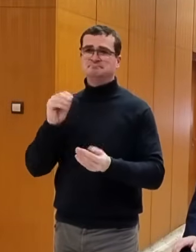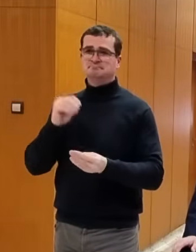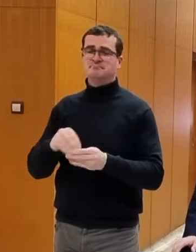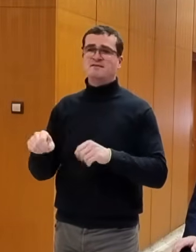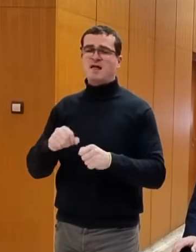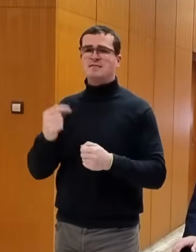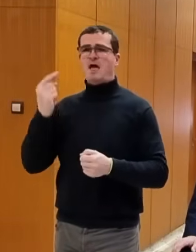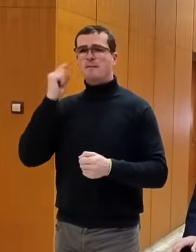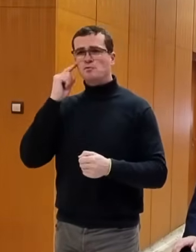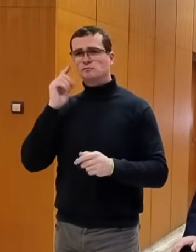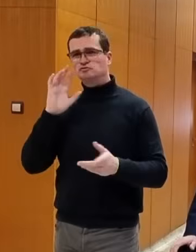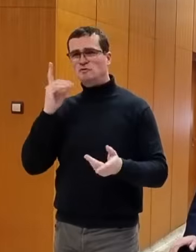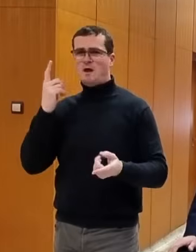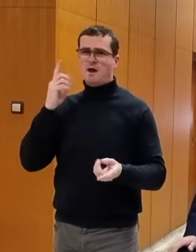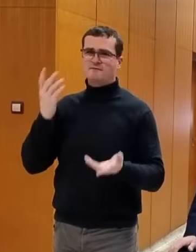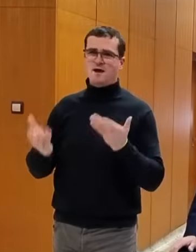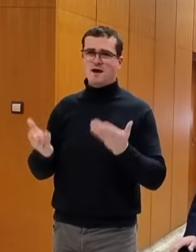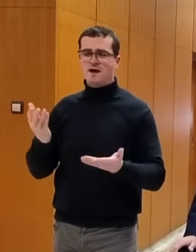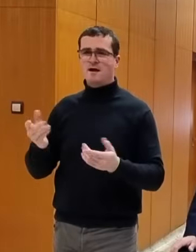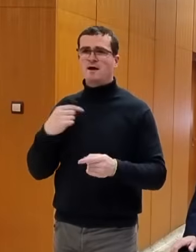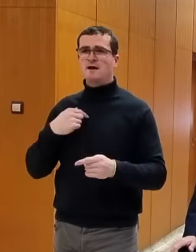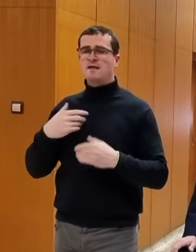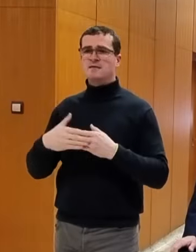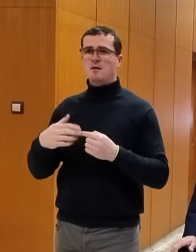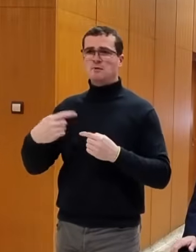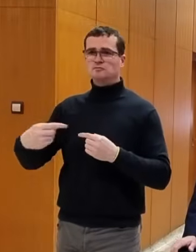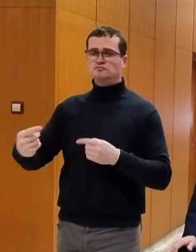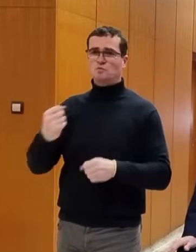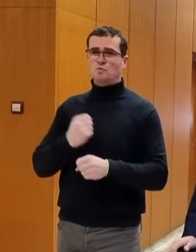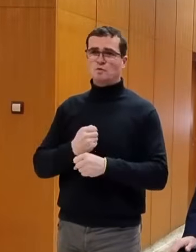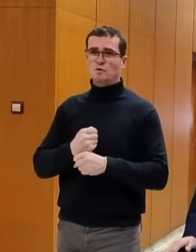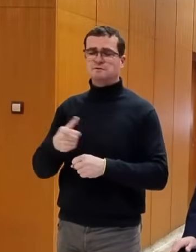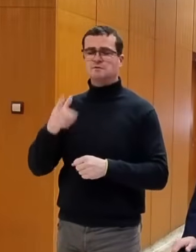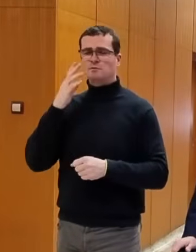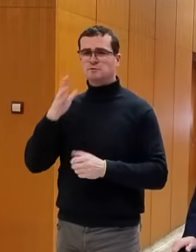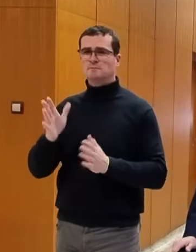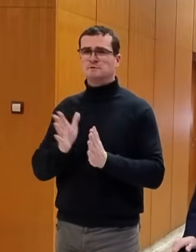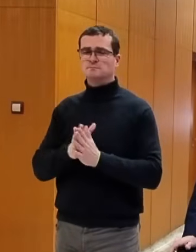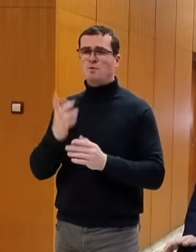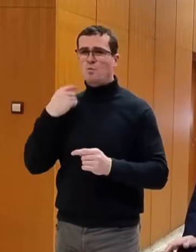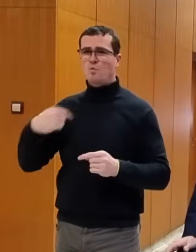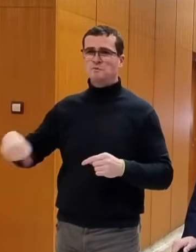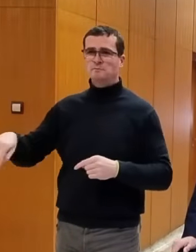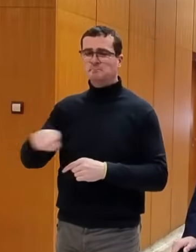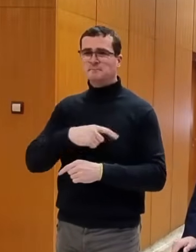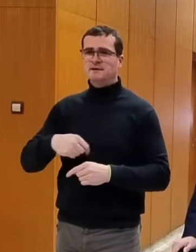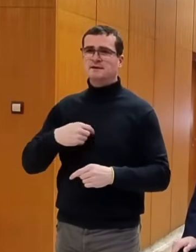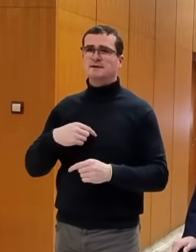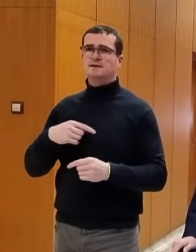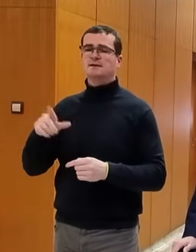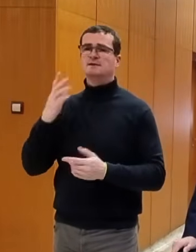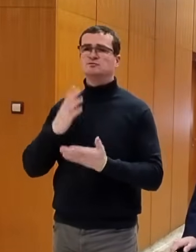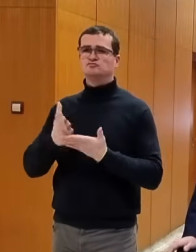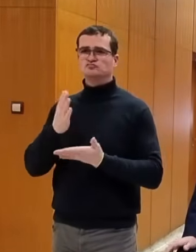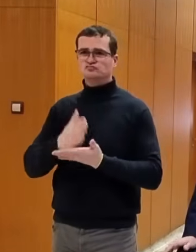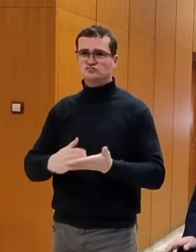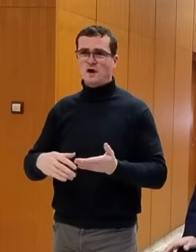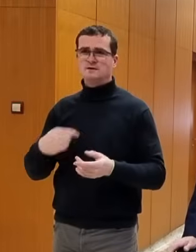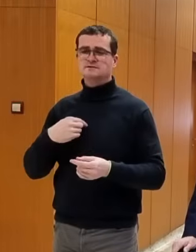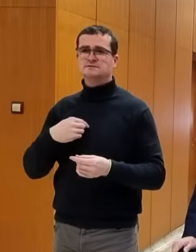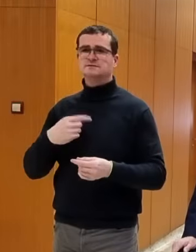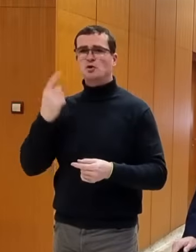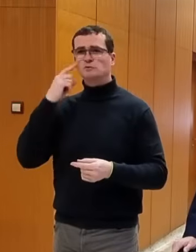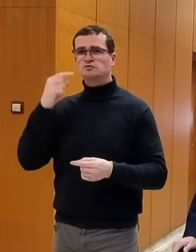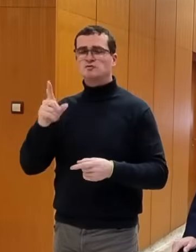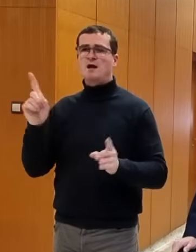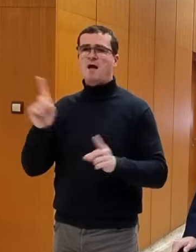že vláda zváži. A to sa práve chystám v najbližších týždňoch urobiť, že budeme spolu s občanmi a obyvateľmi dotknutých častí